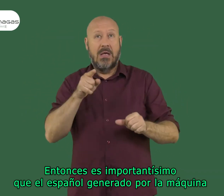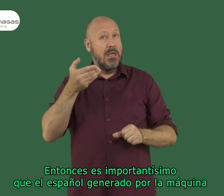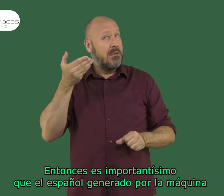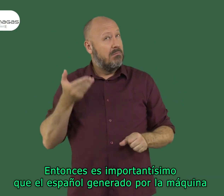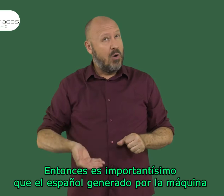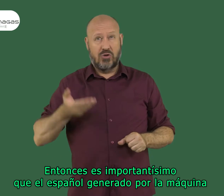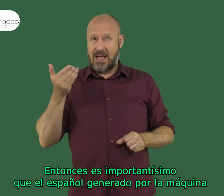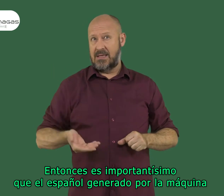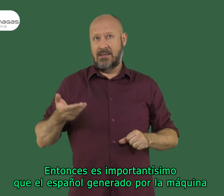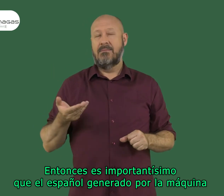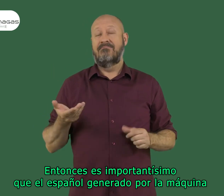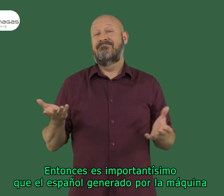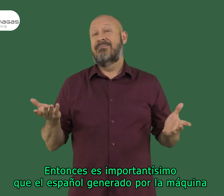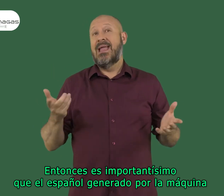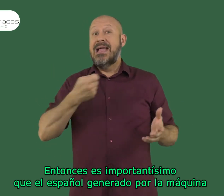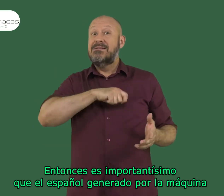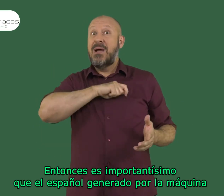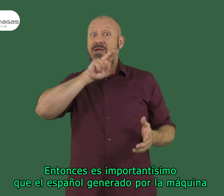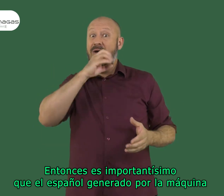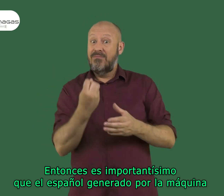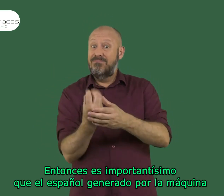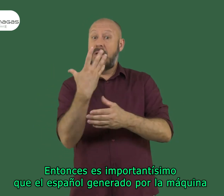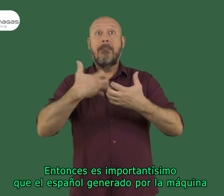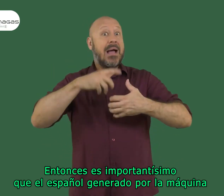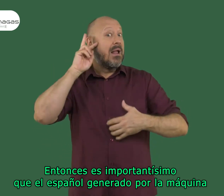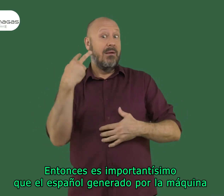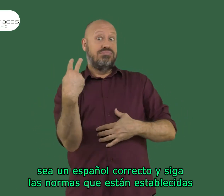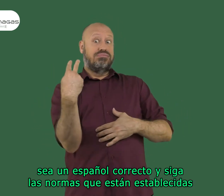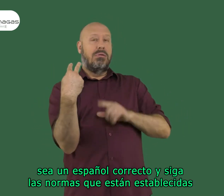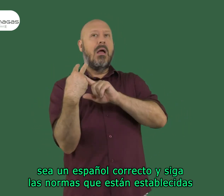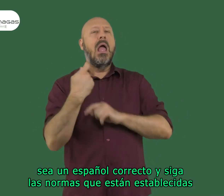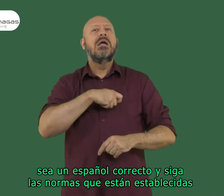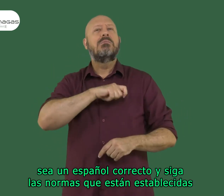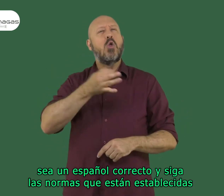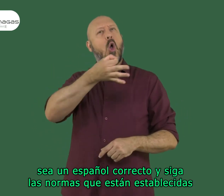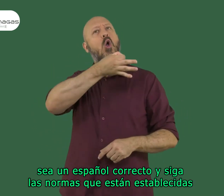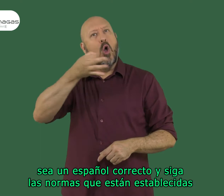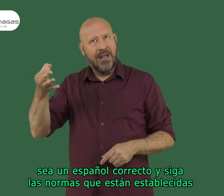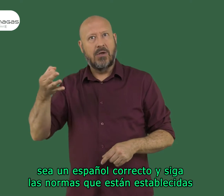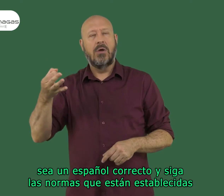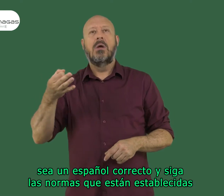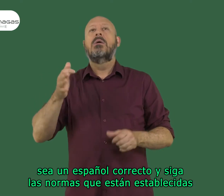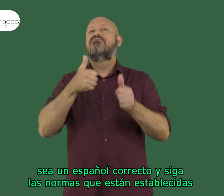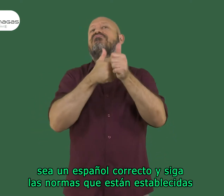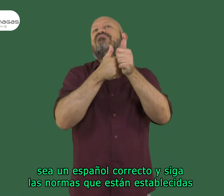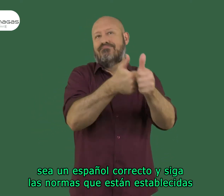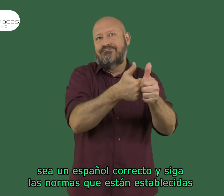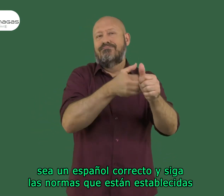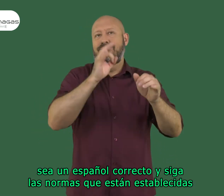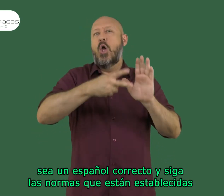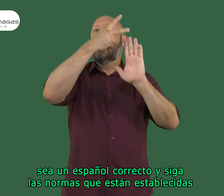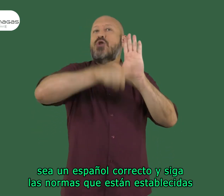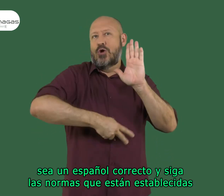es importantísimo que el español generado por las máquinas sea un español correcto y siga